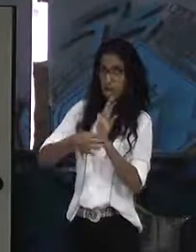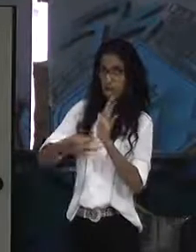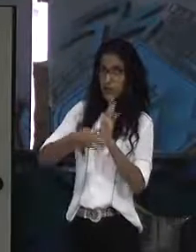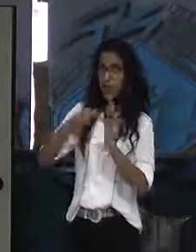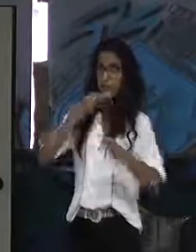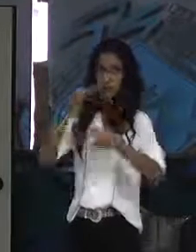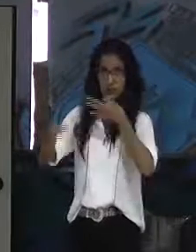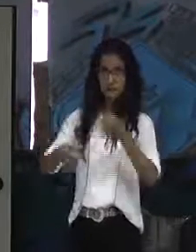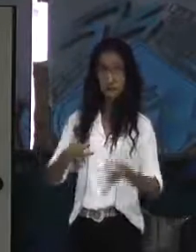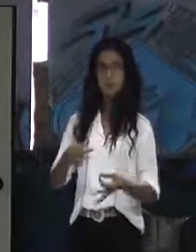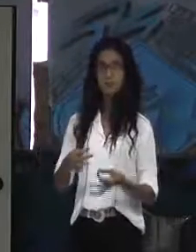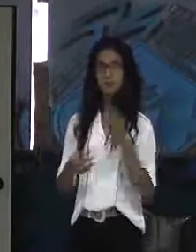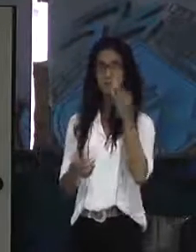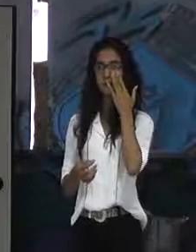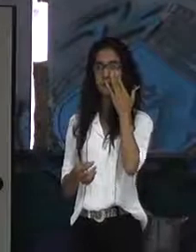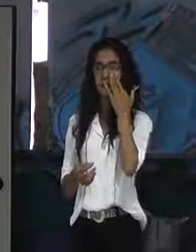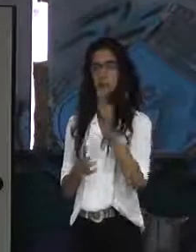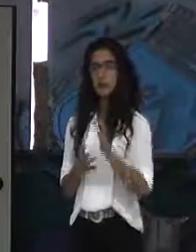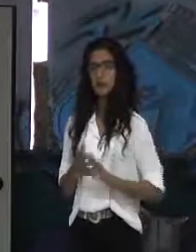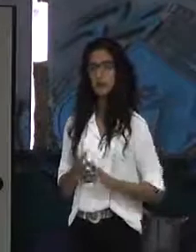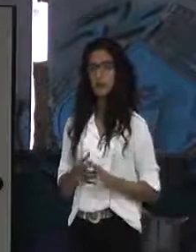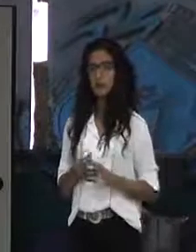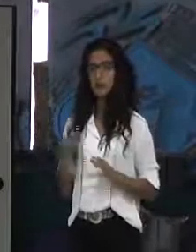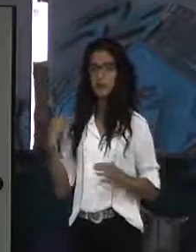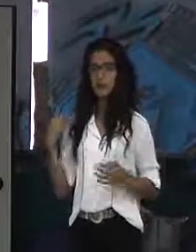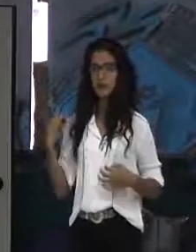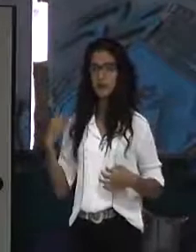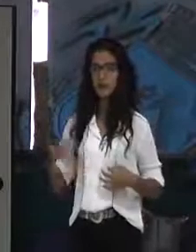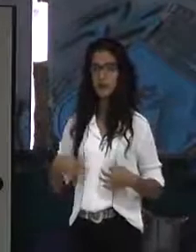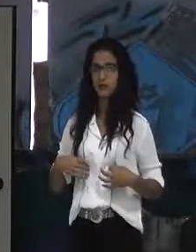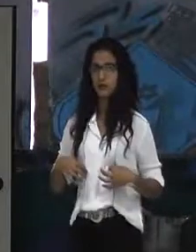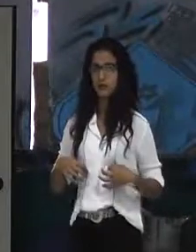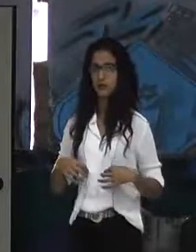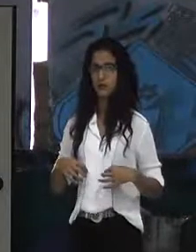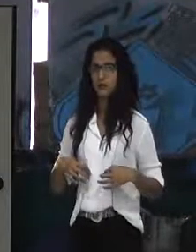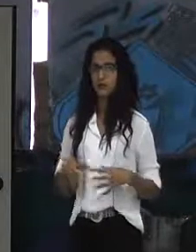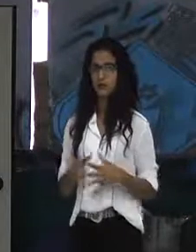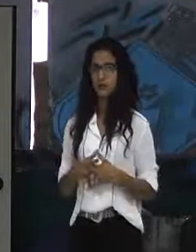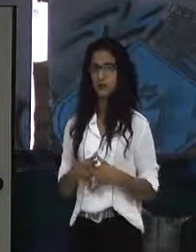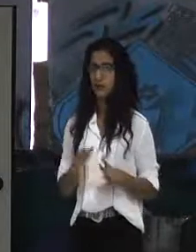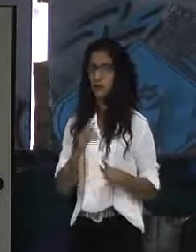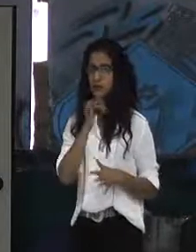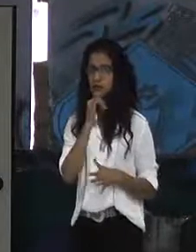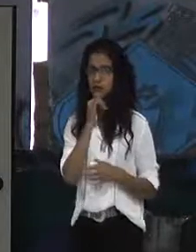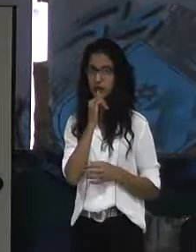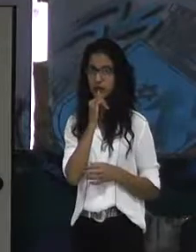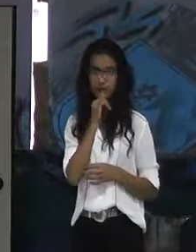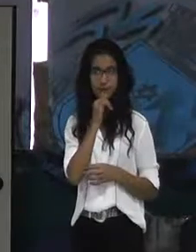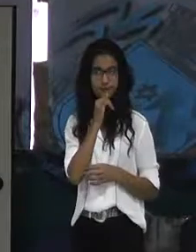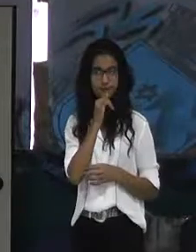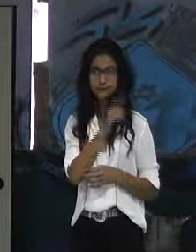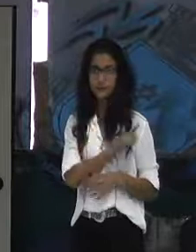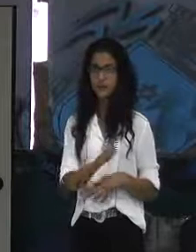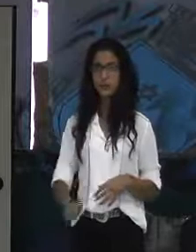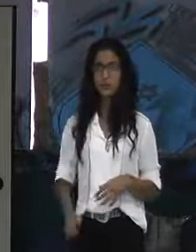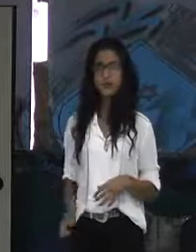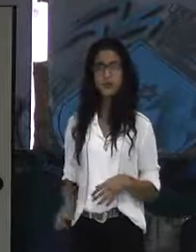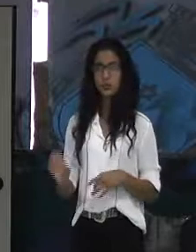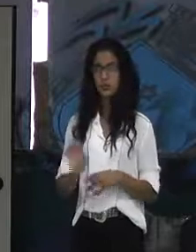a sociedade, através de seus organismos, participar das discussões. Isso não aconteceu com o governo do estado. Então,